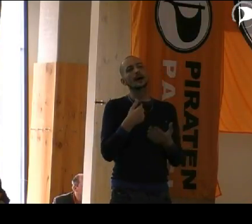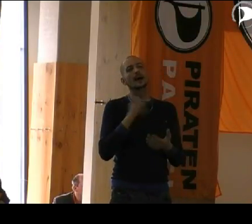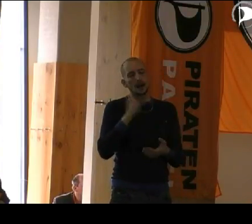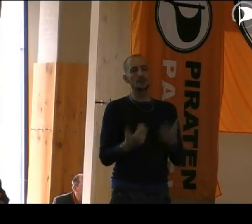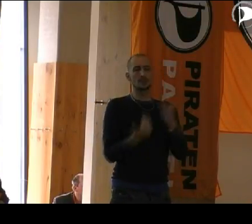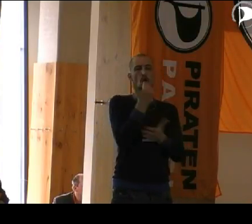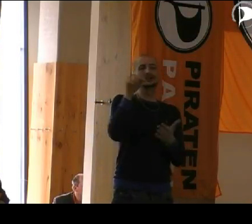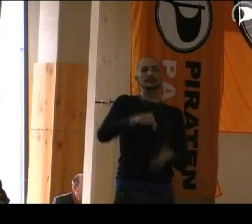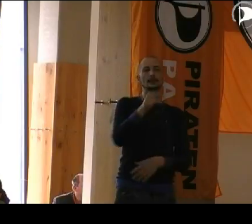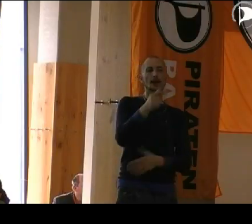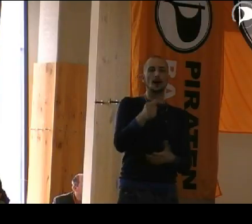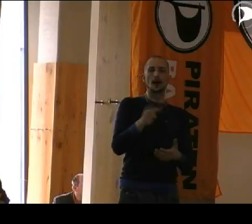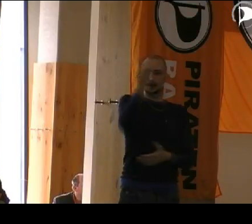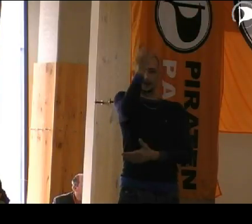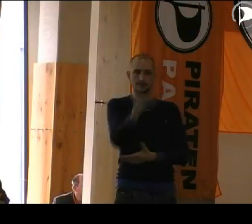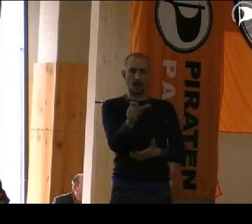schon